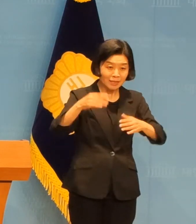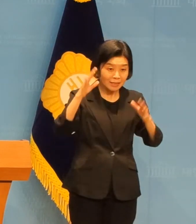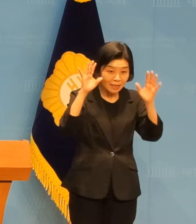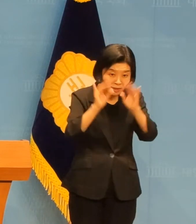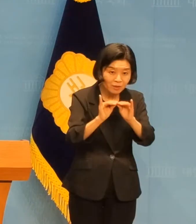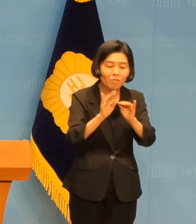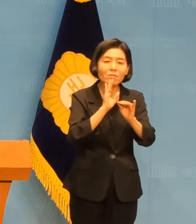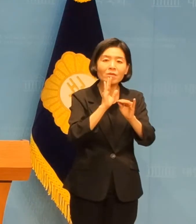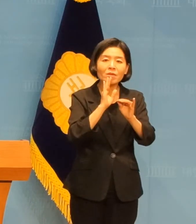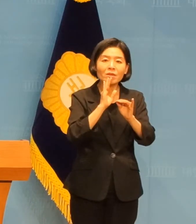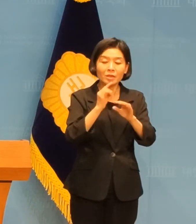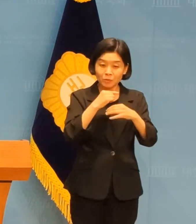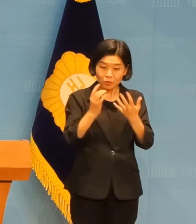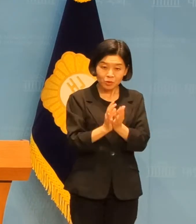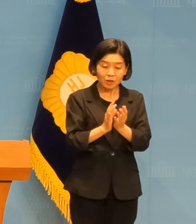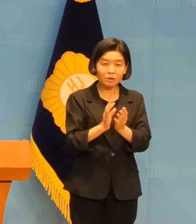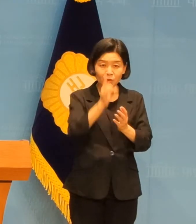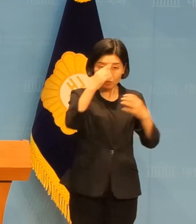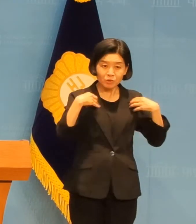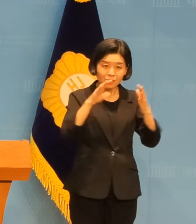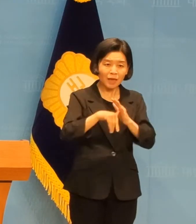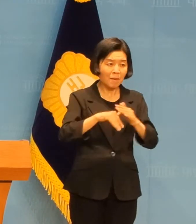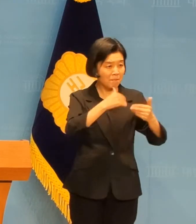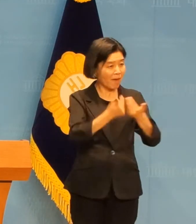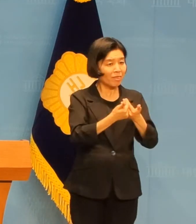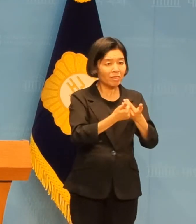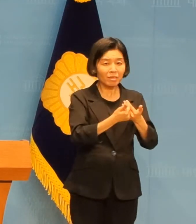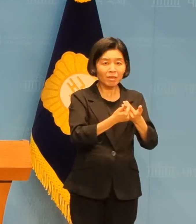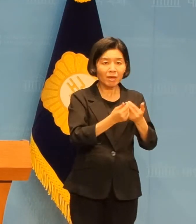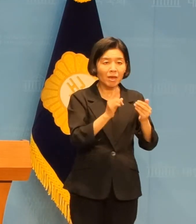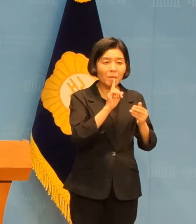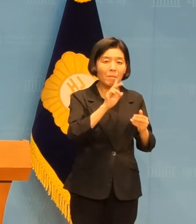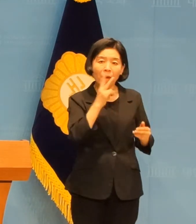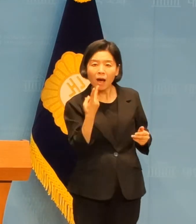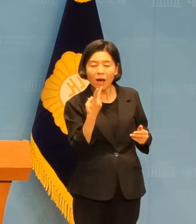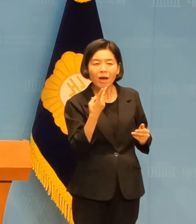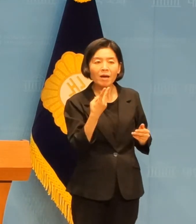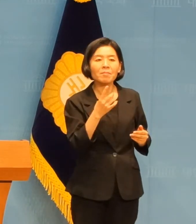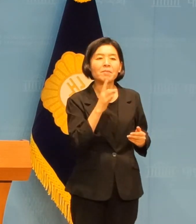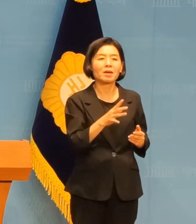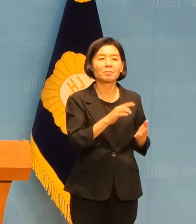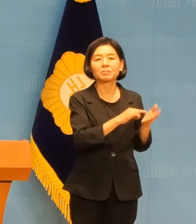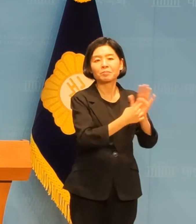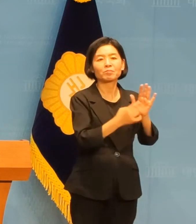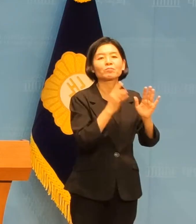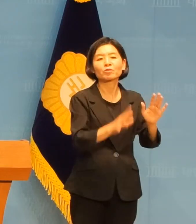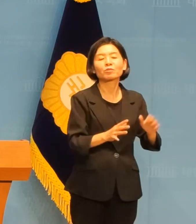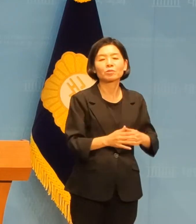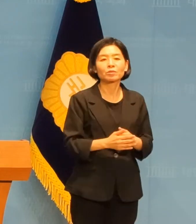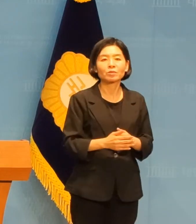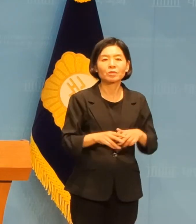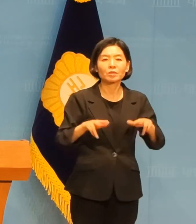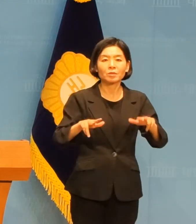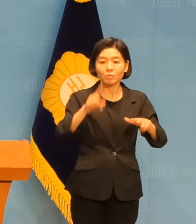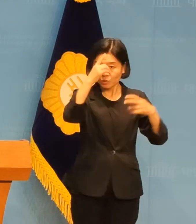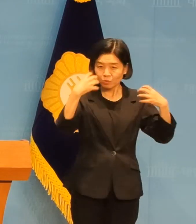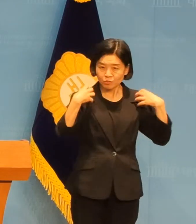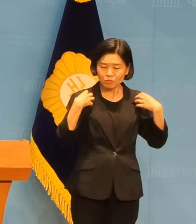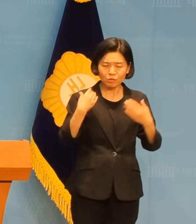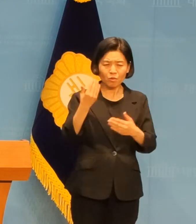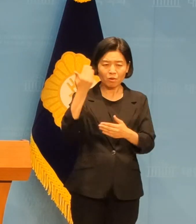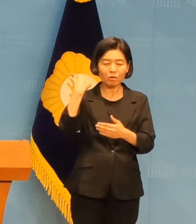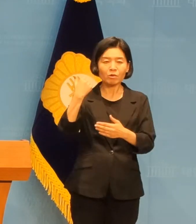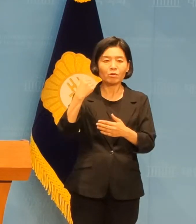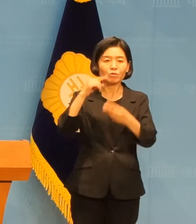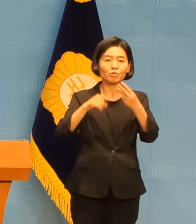민주당 정권에서는 반대한다는 사실만 더 부각될 뿐입니다. 현 정부는 이전 정부에서